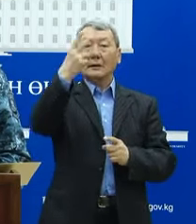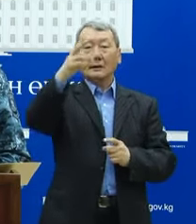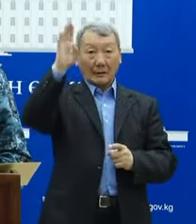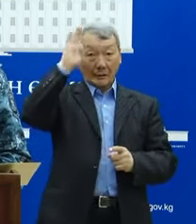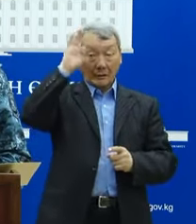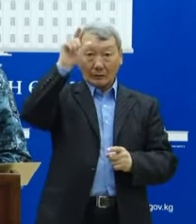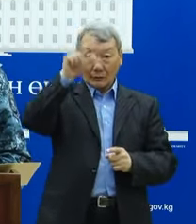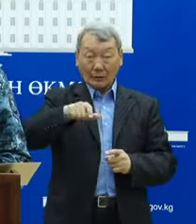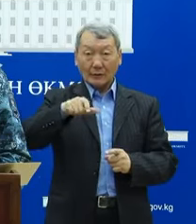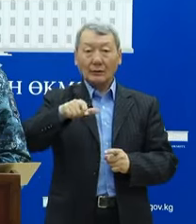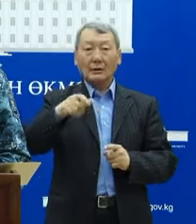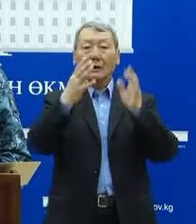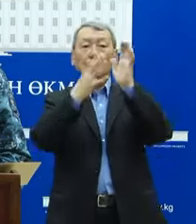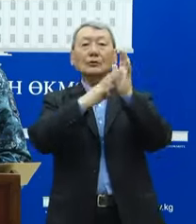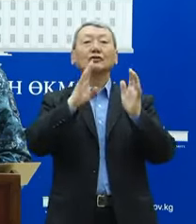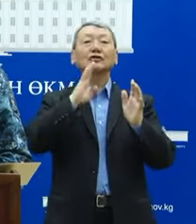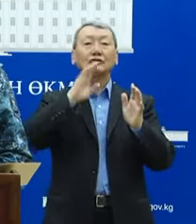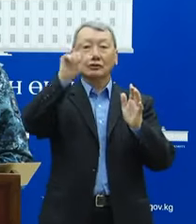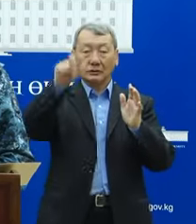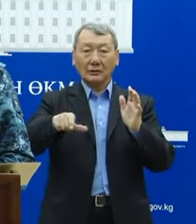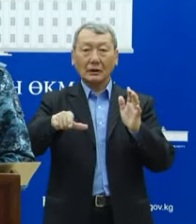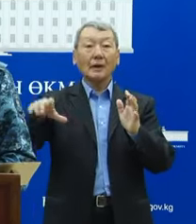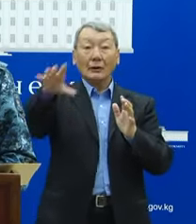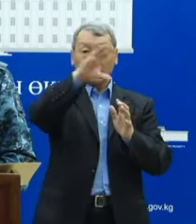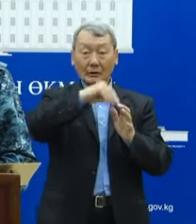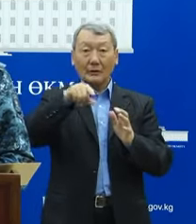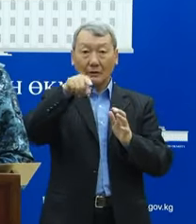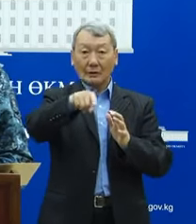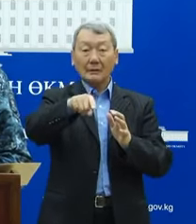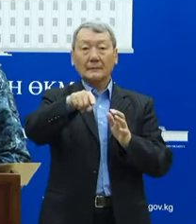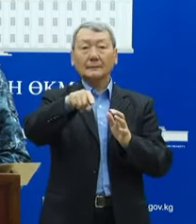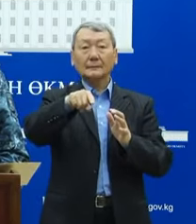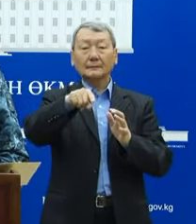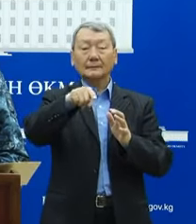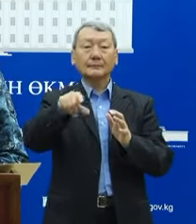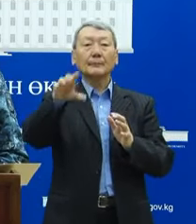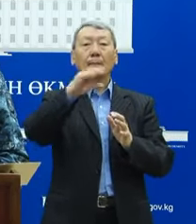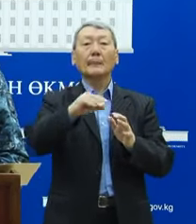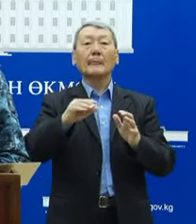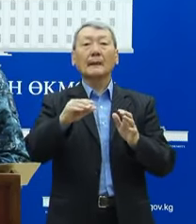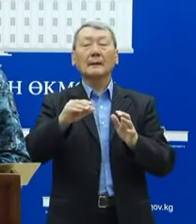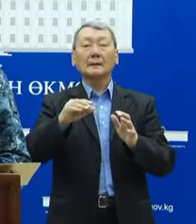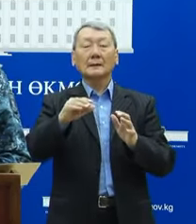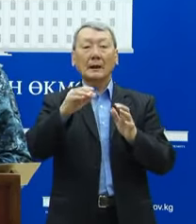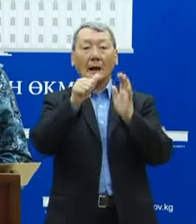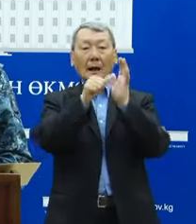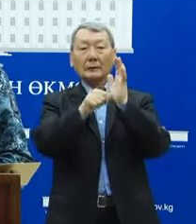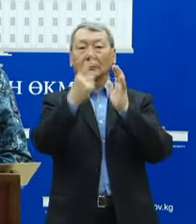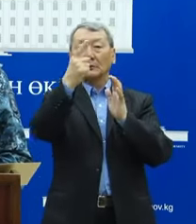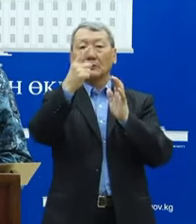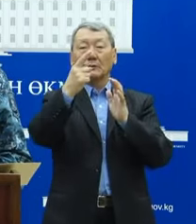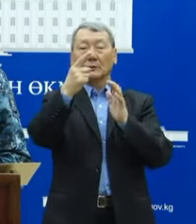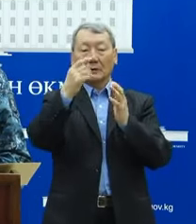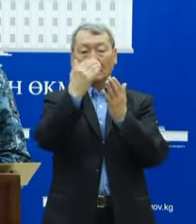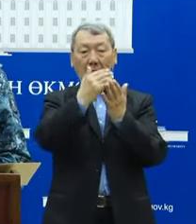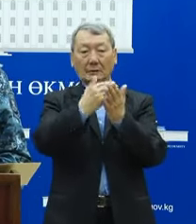эркек, 9 аял. Бардыгы жарандарга жалпысынан 61